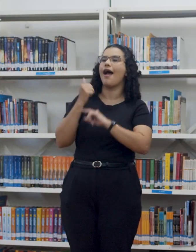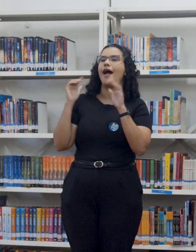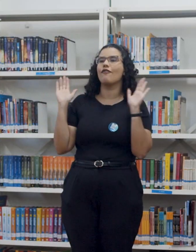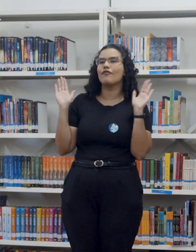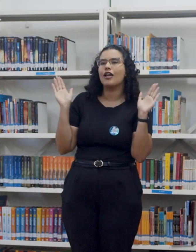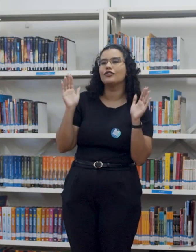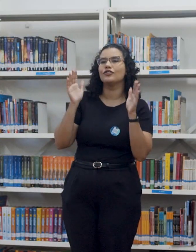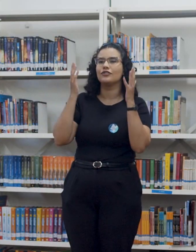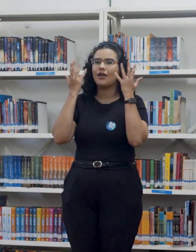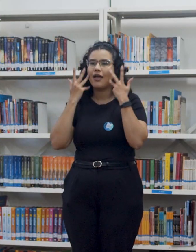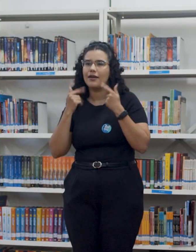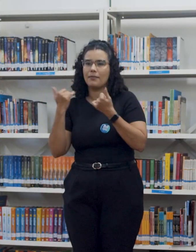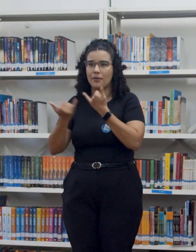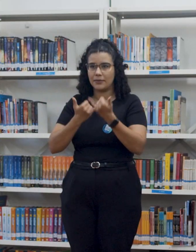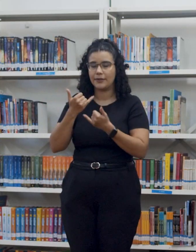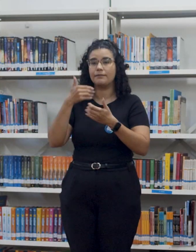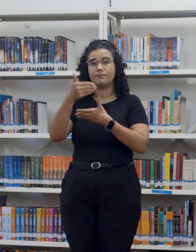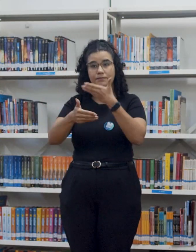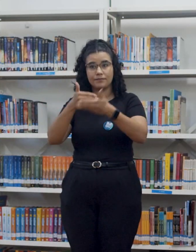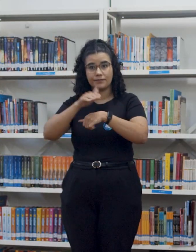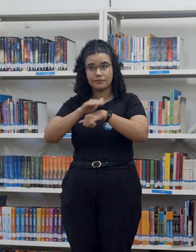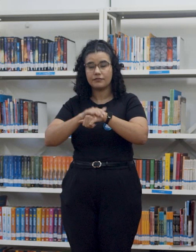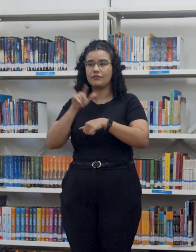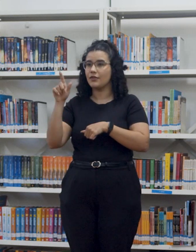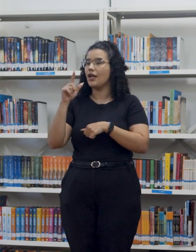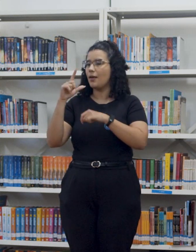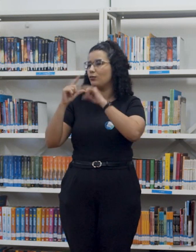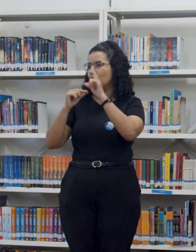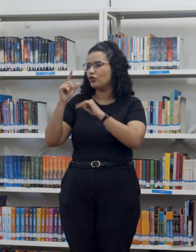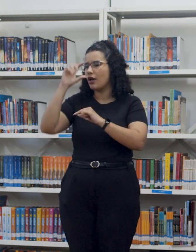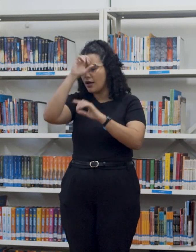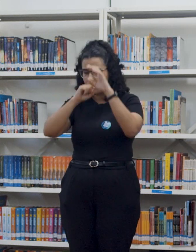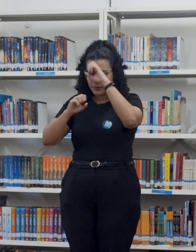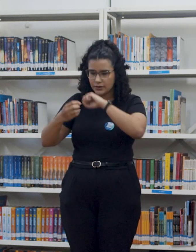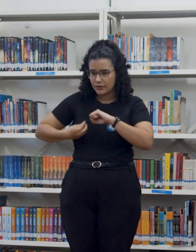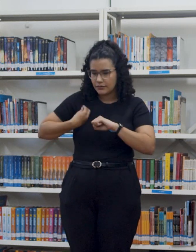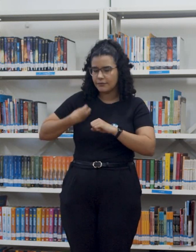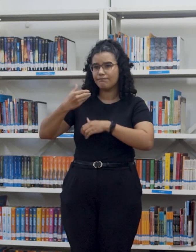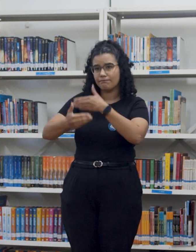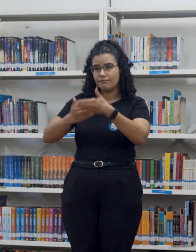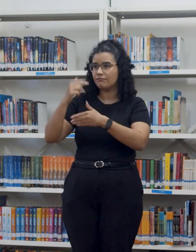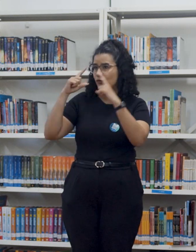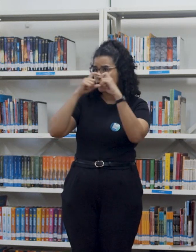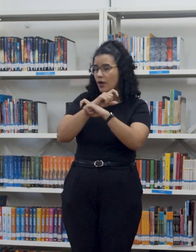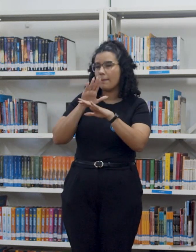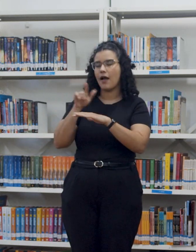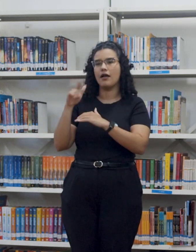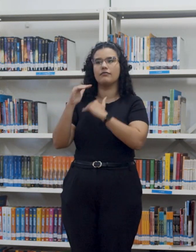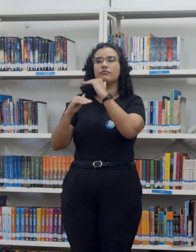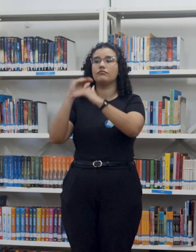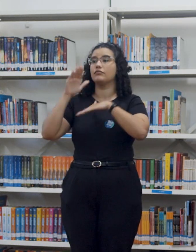animais. Com o tempo, a bruxinha vai aprendendo a viver, apesar das dificuldades. Ela vai evoluindo, mesmo